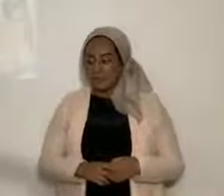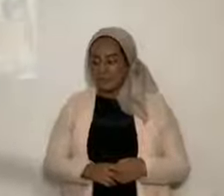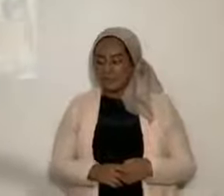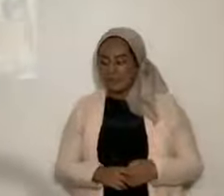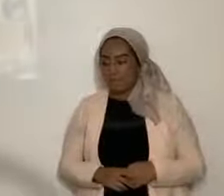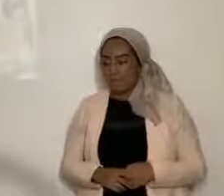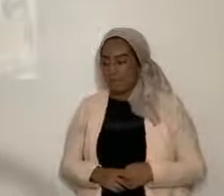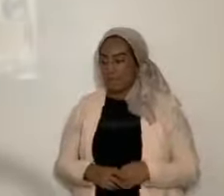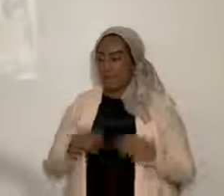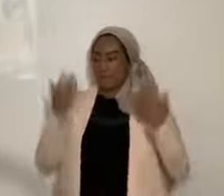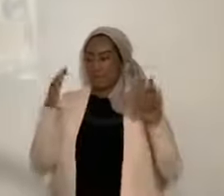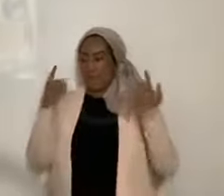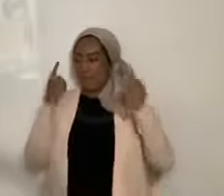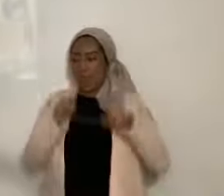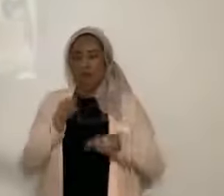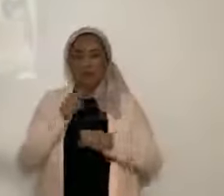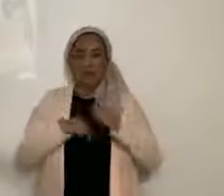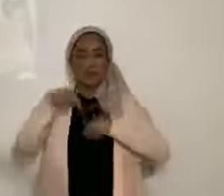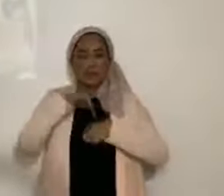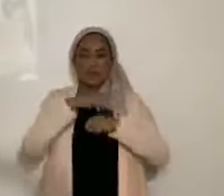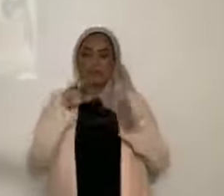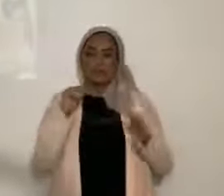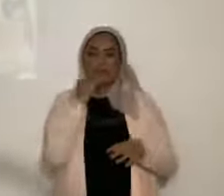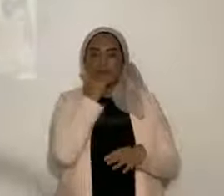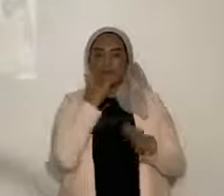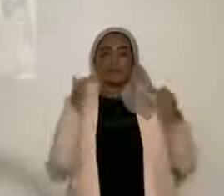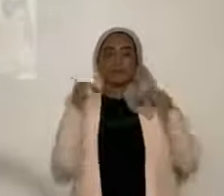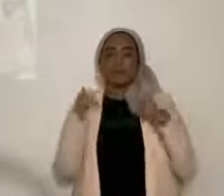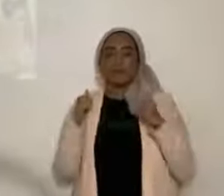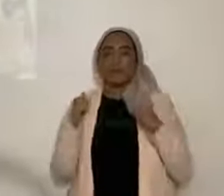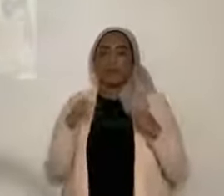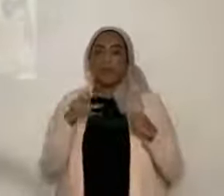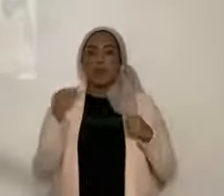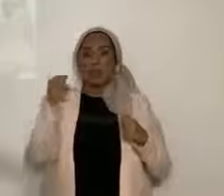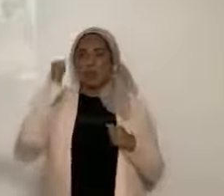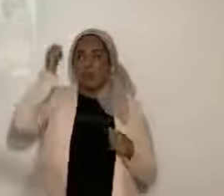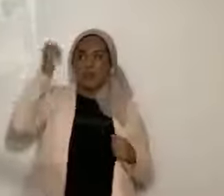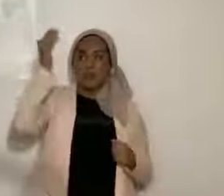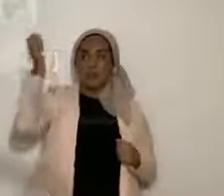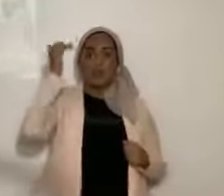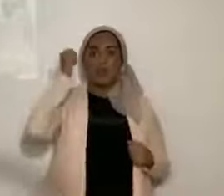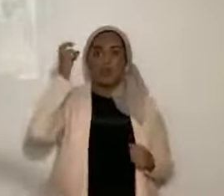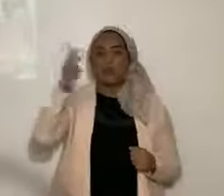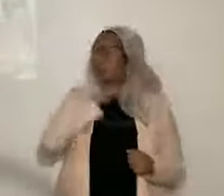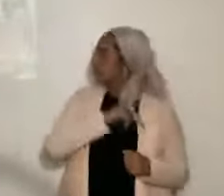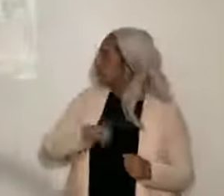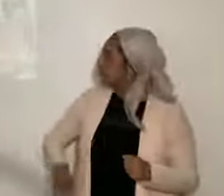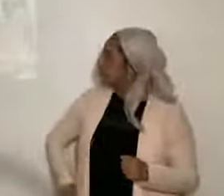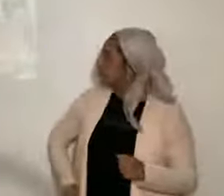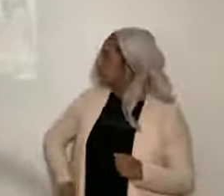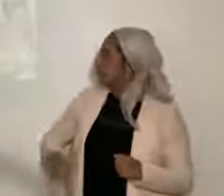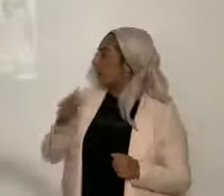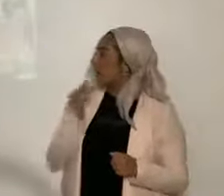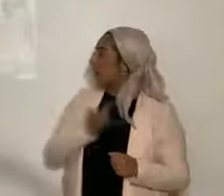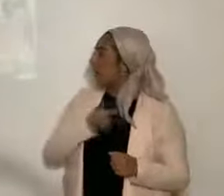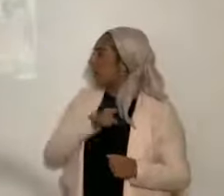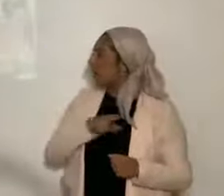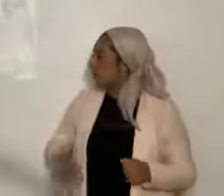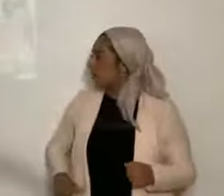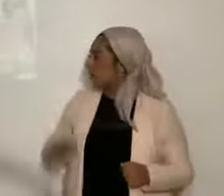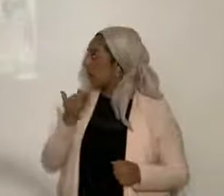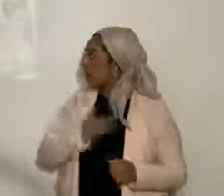Que ya había sucedido la resurrección, imagínense. 16. Y el mismo Yahshua Mashiach, Señor nuestro y Elohim,